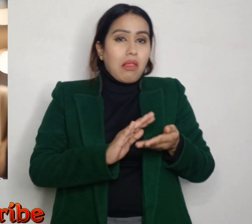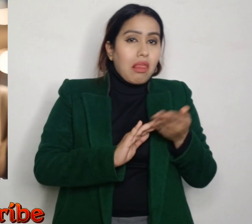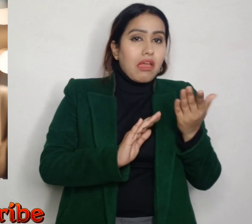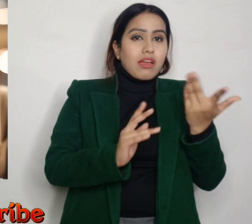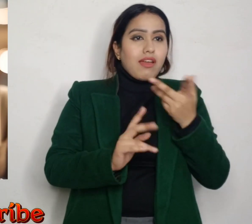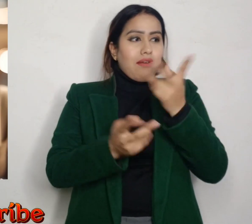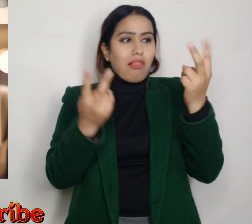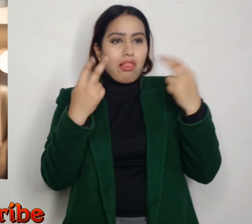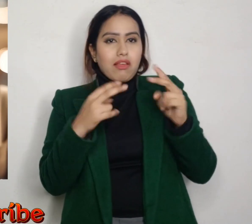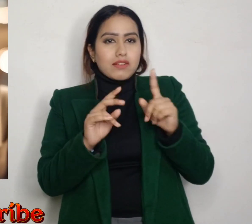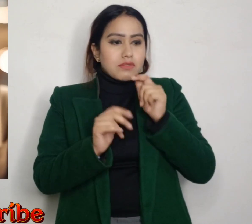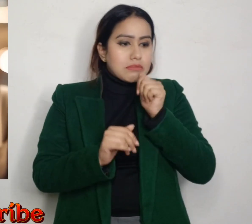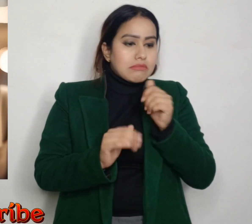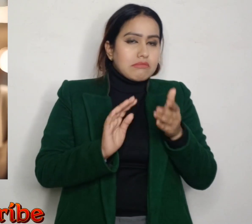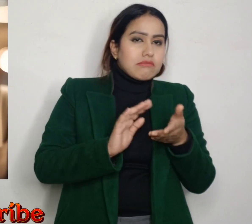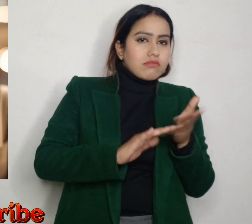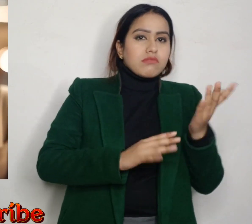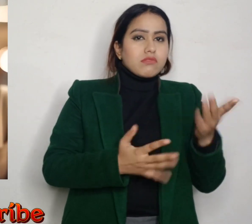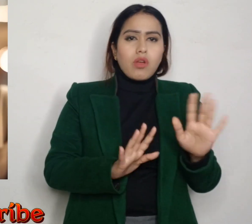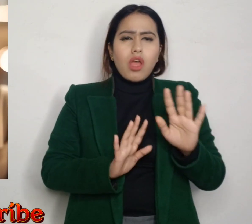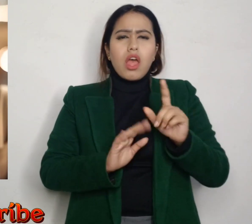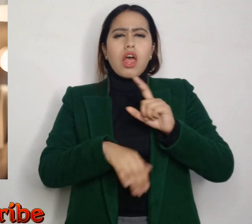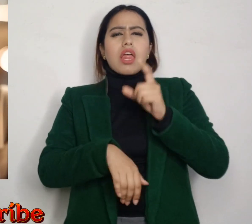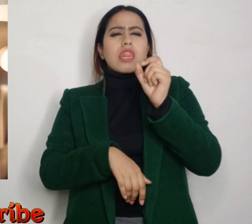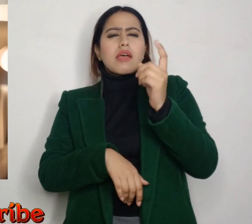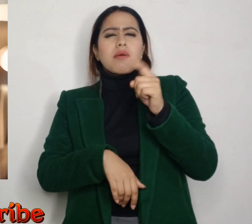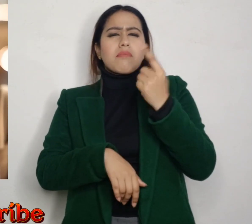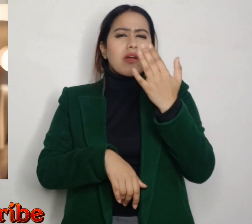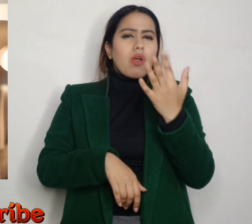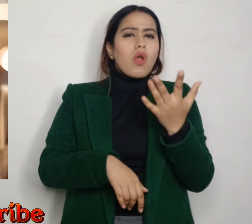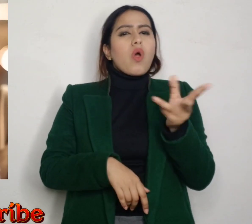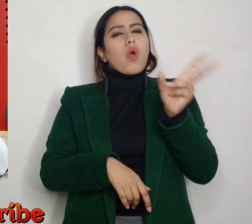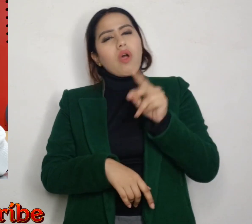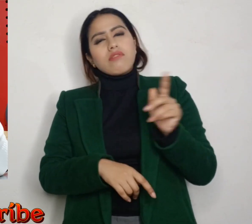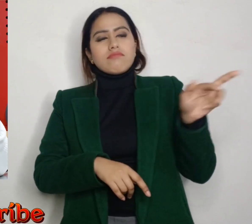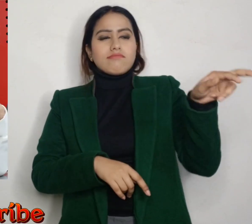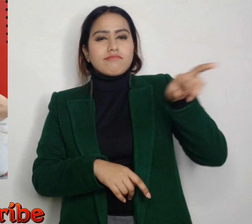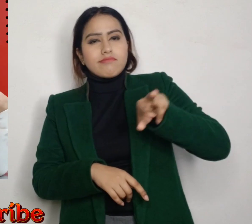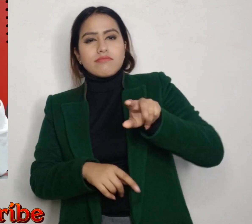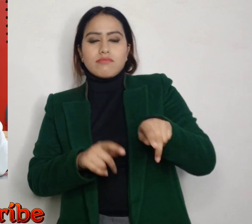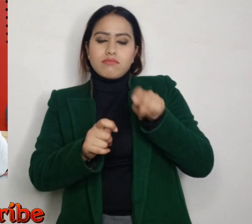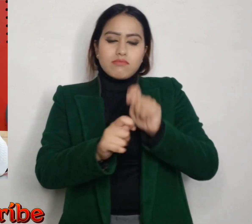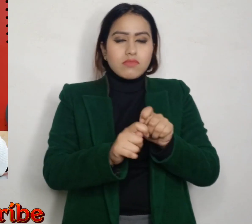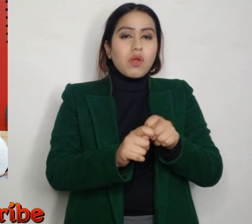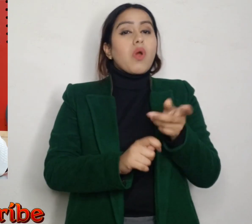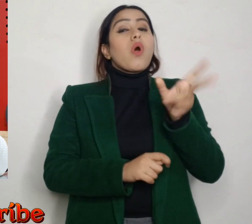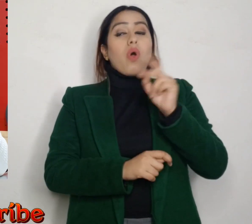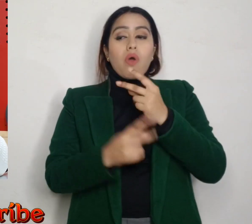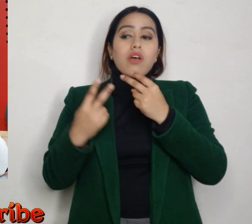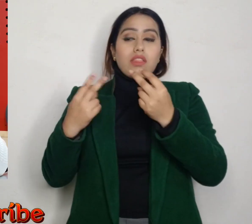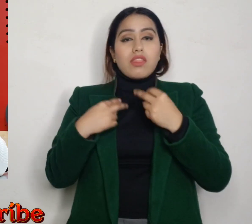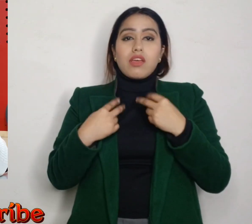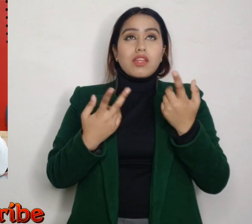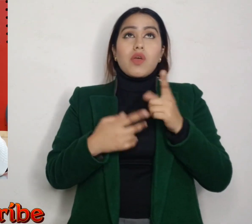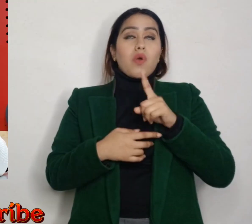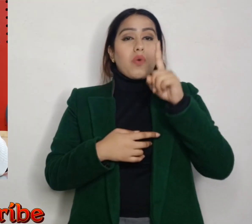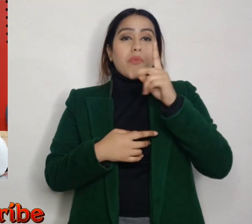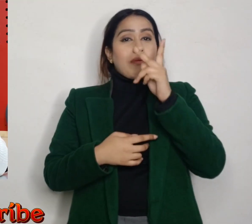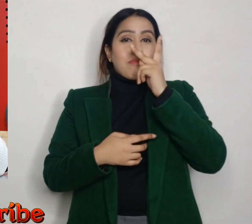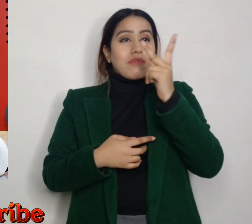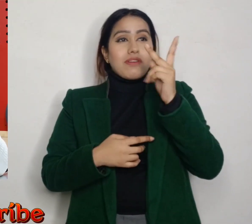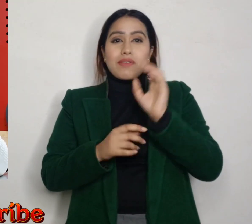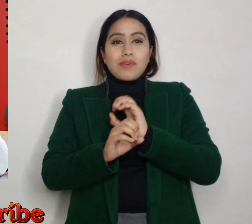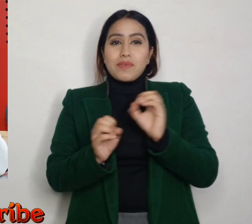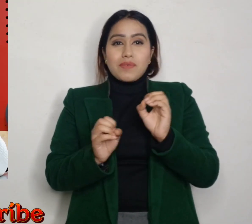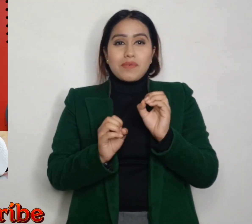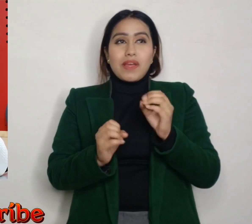अपने पास रख लिया और अब की बार वहां से निकल लिया कि कोई किसी को शक ना हो जाए। 10-15 मिनट बाद फिर से उसी जगह पर आकर काम करने लगा।